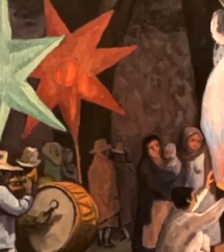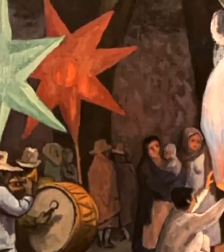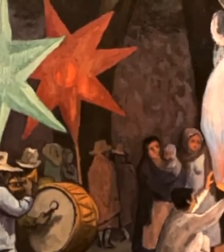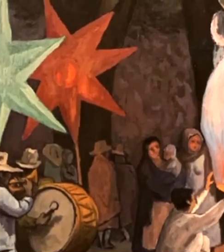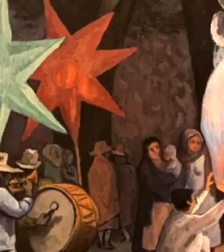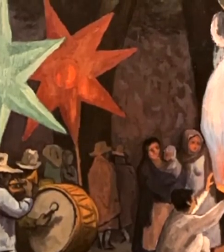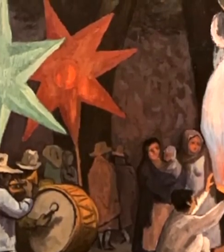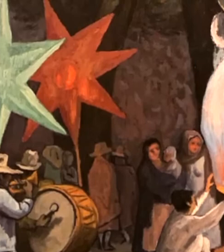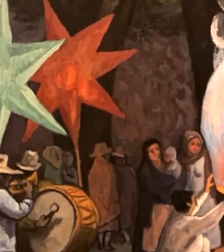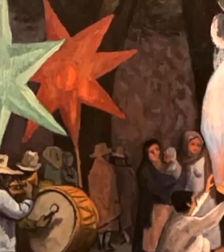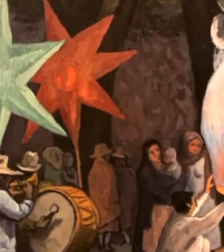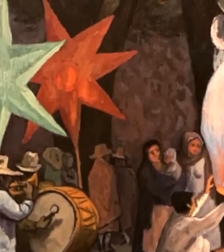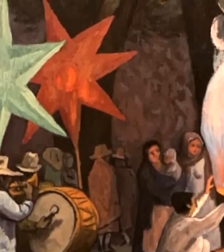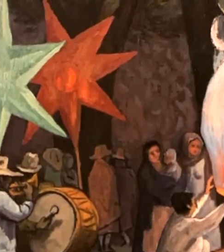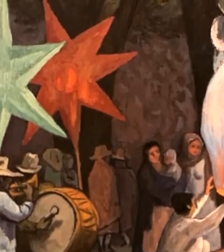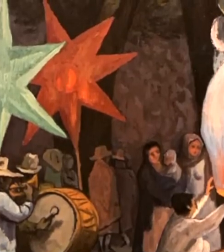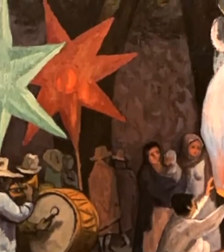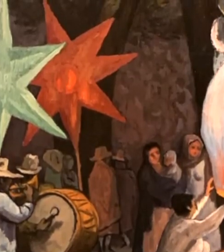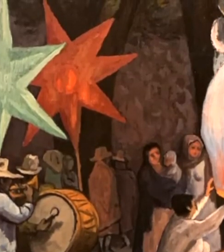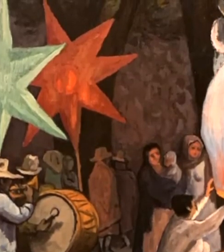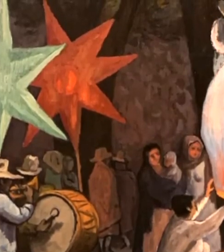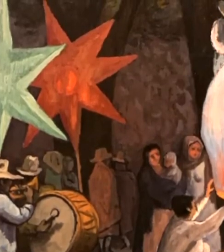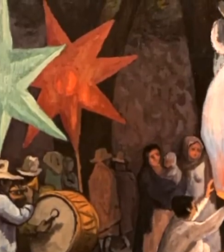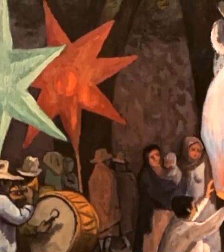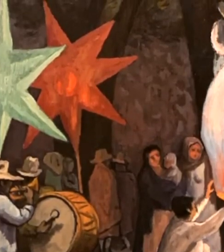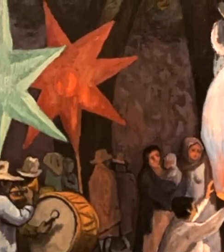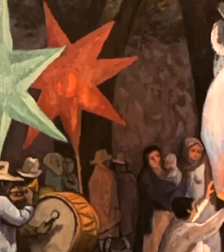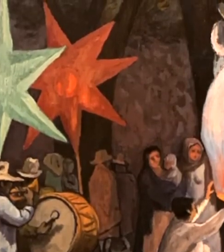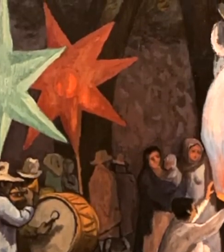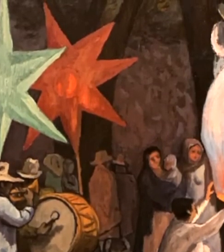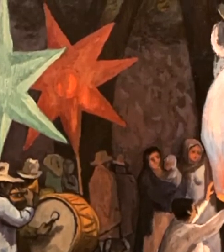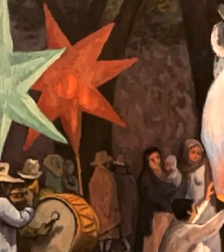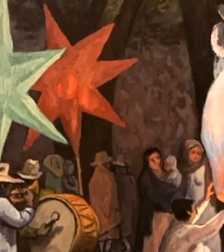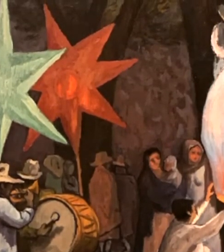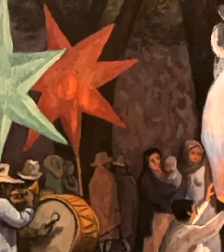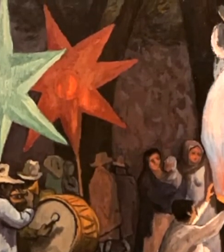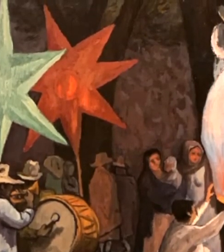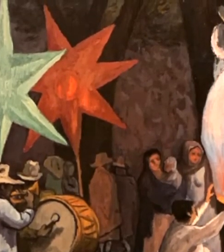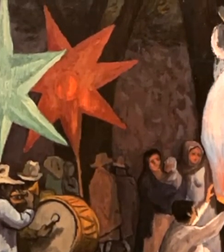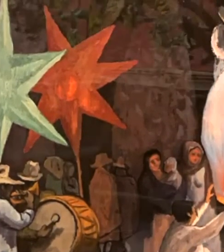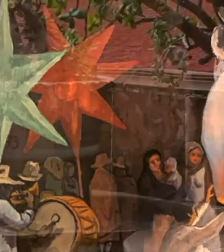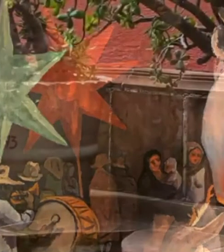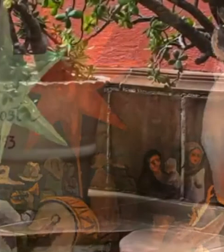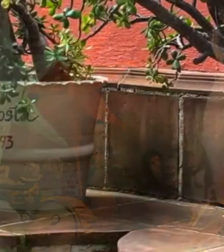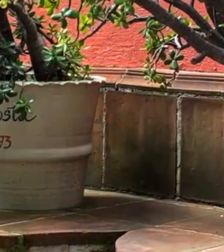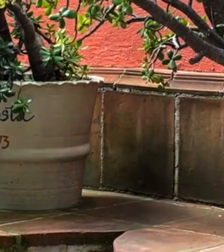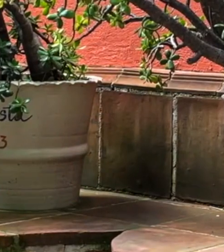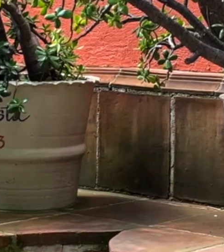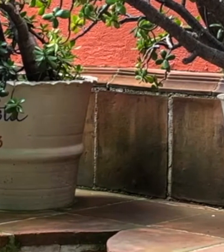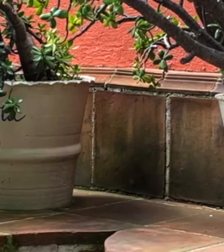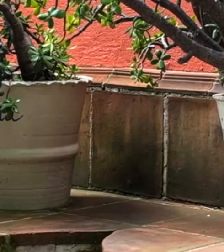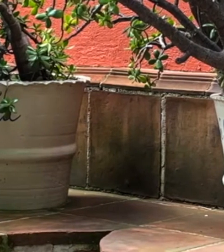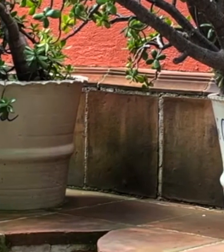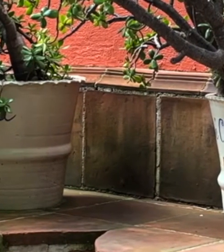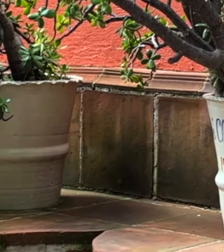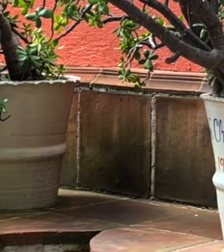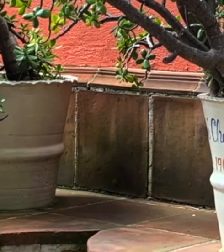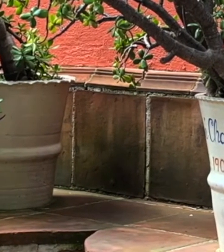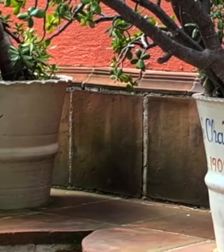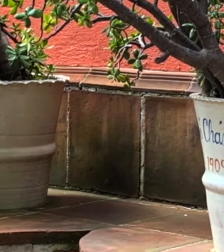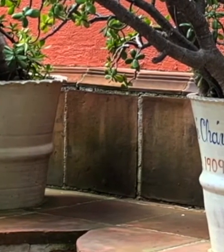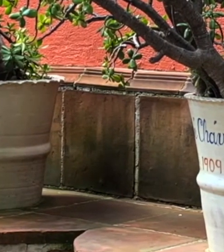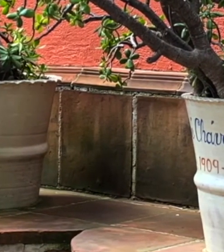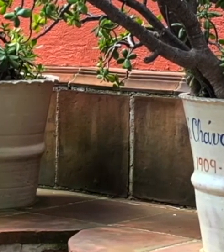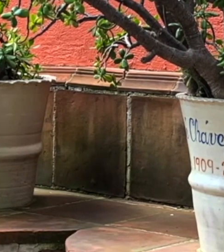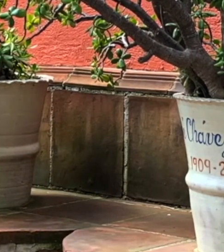の、仮装している人たちの姿がご覧いただけます。今はお二人の位牌は一番好んでいた